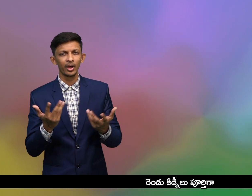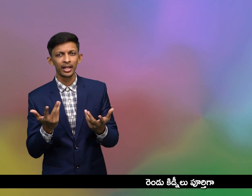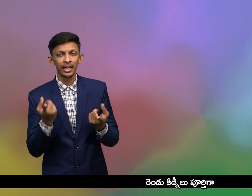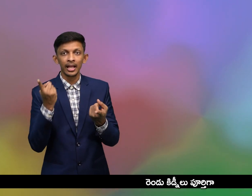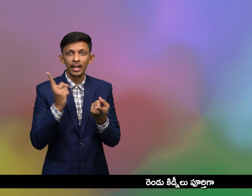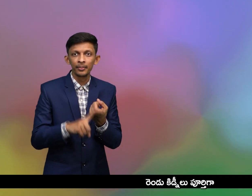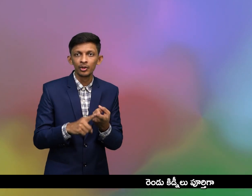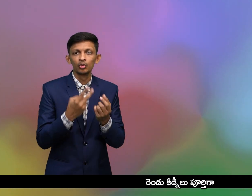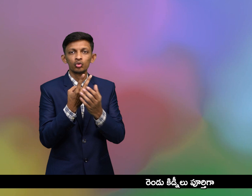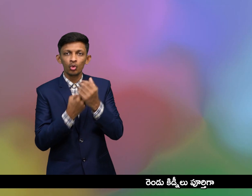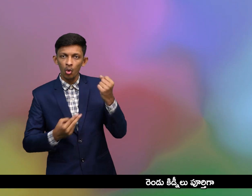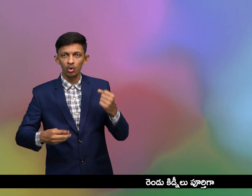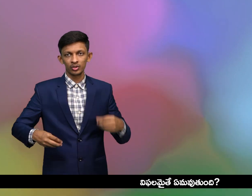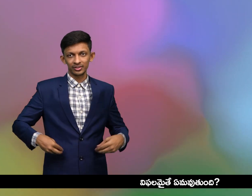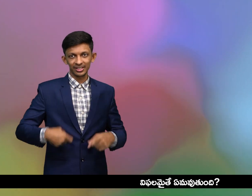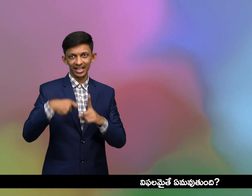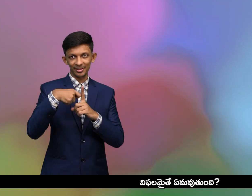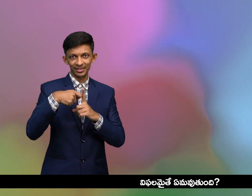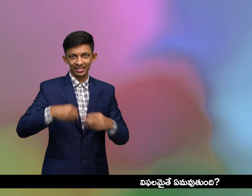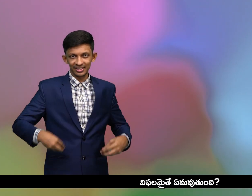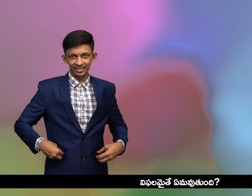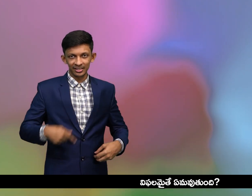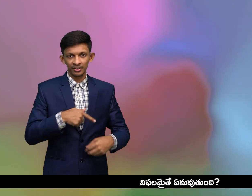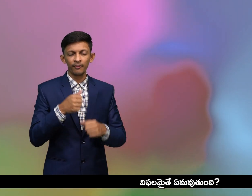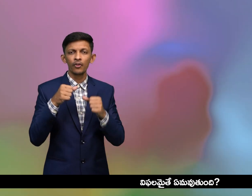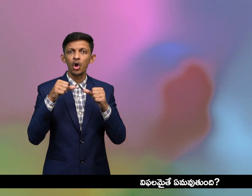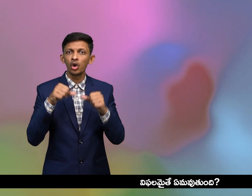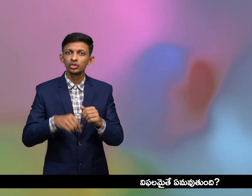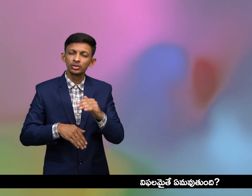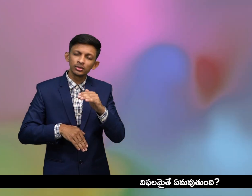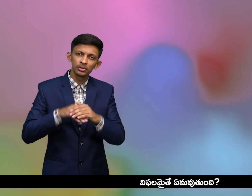2 కిడ్నీలు పూర్తిగా విఫలమైతే ఏమవుతుంది?